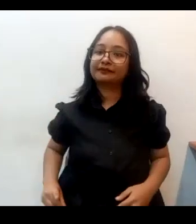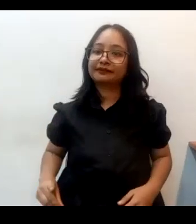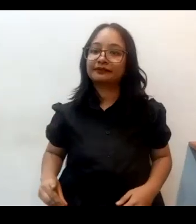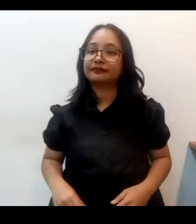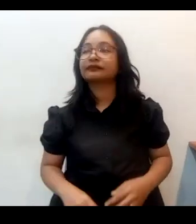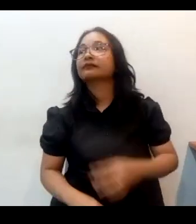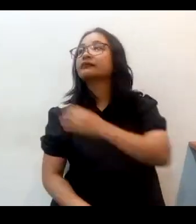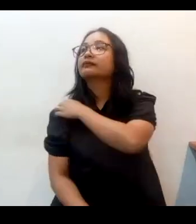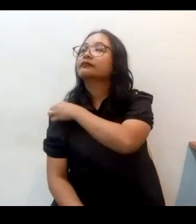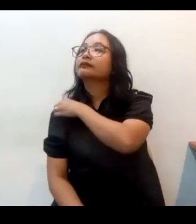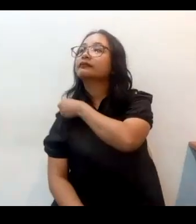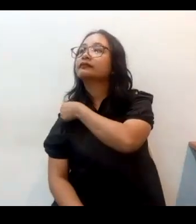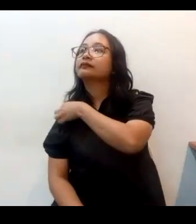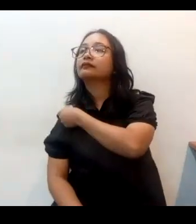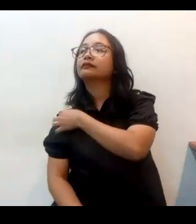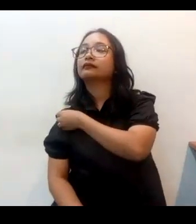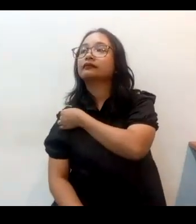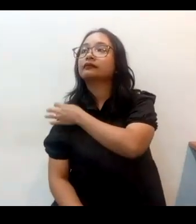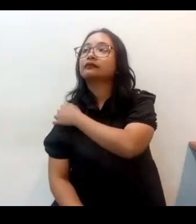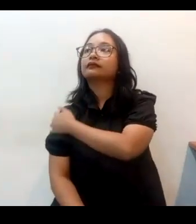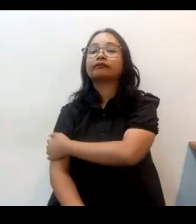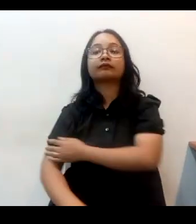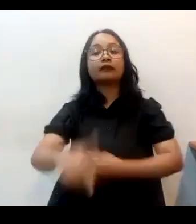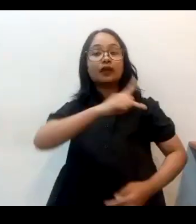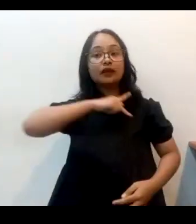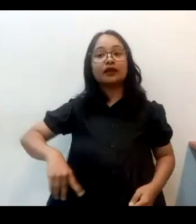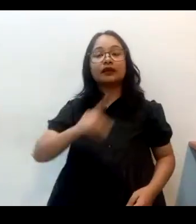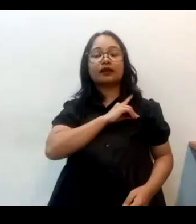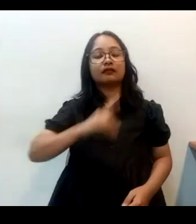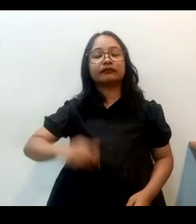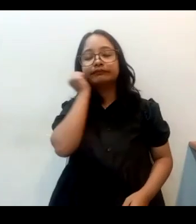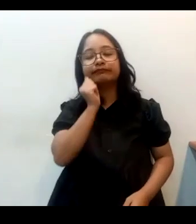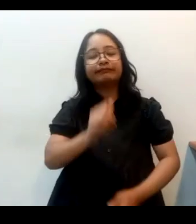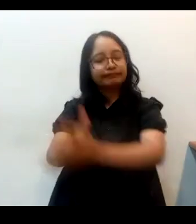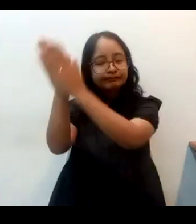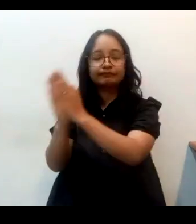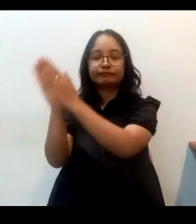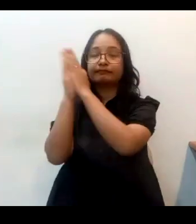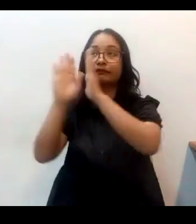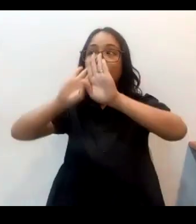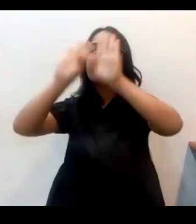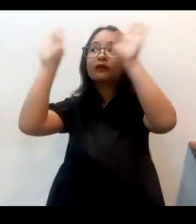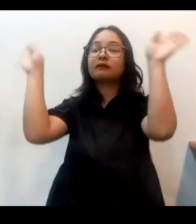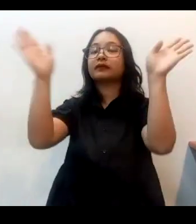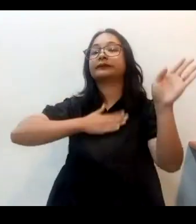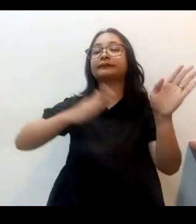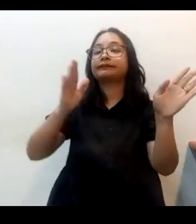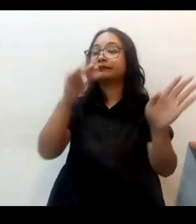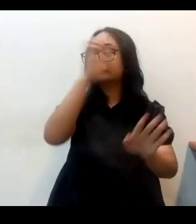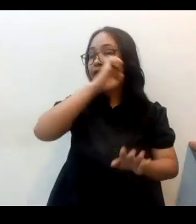awit chapter 119 ay si David. He always prayed, open my eyes and I may see wondrous things from